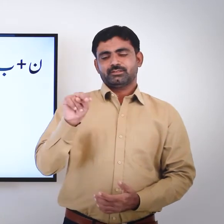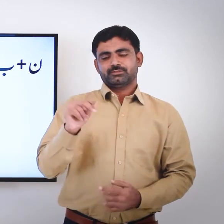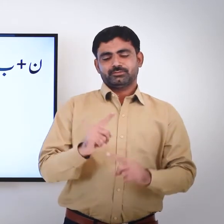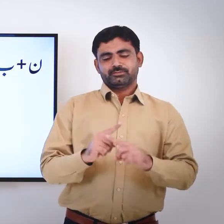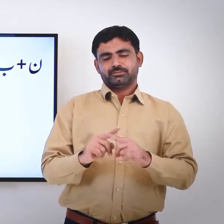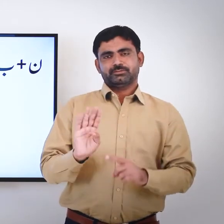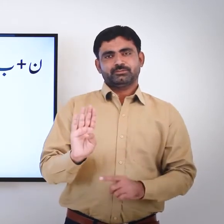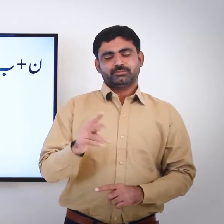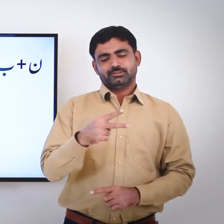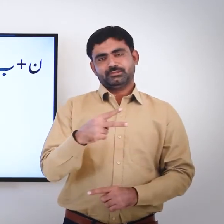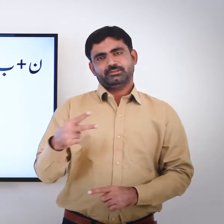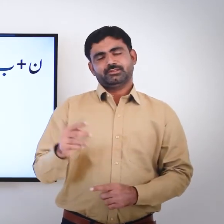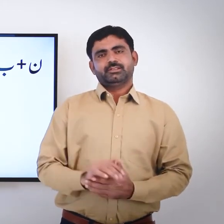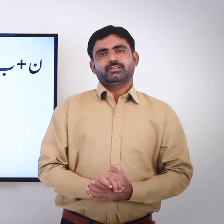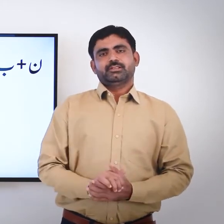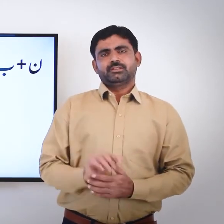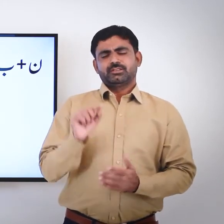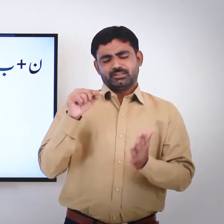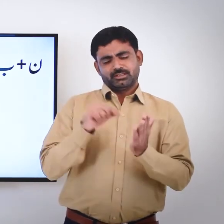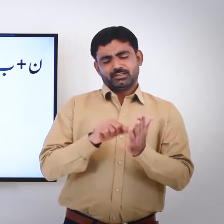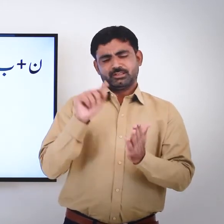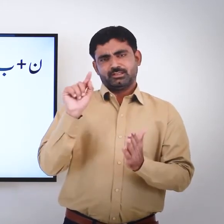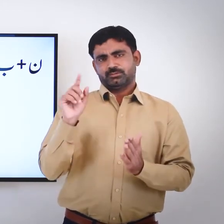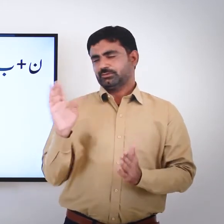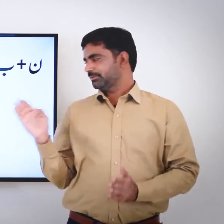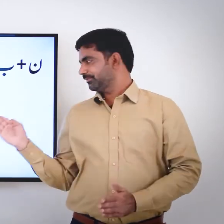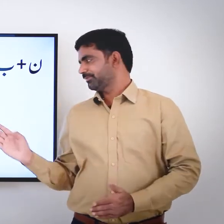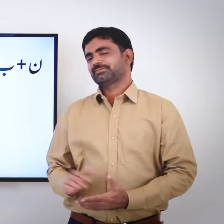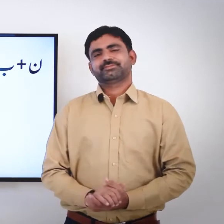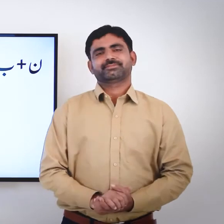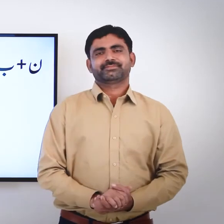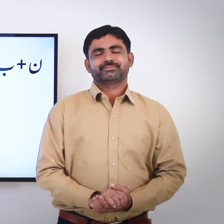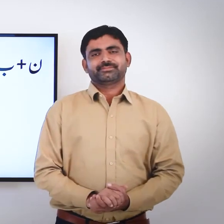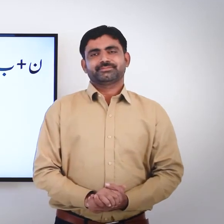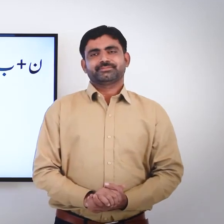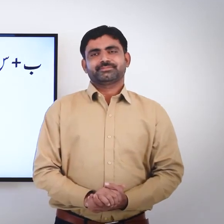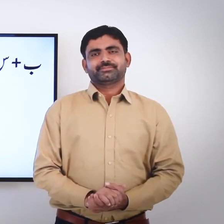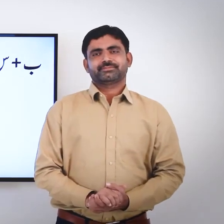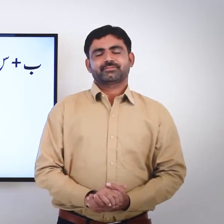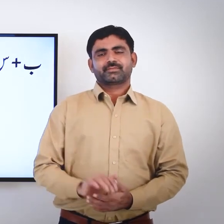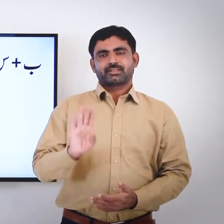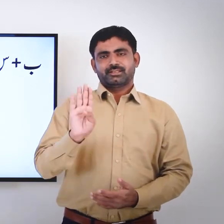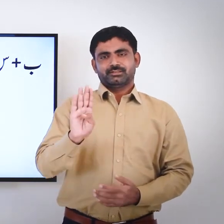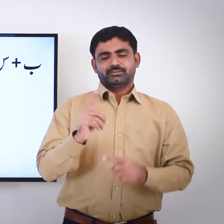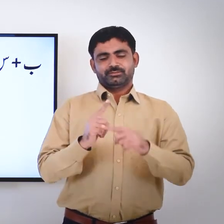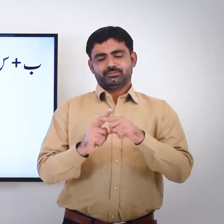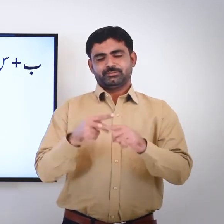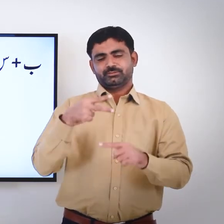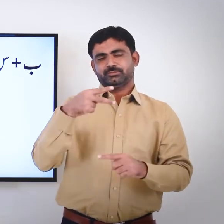نون جمع بے برابر نب۔ یہ دیکھیے، بے